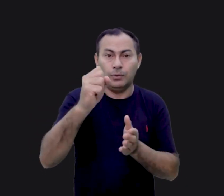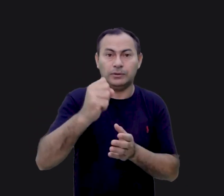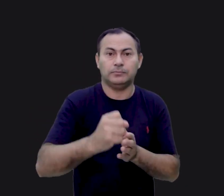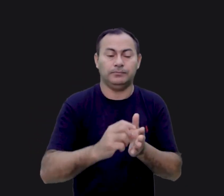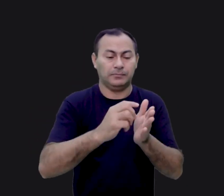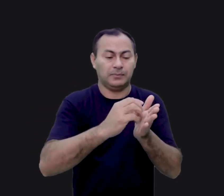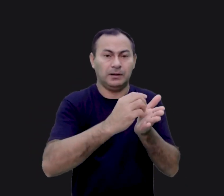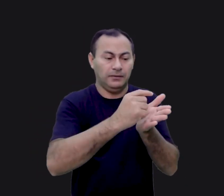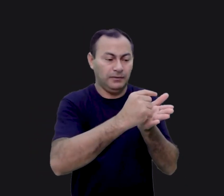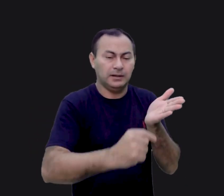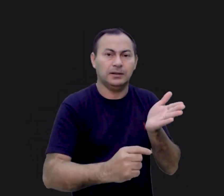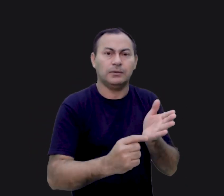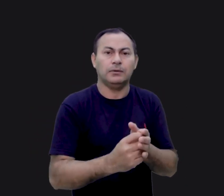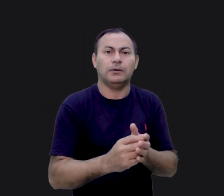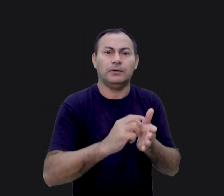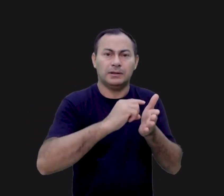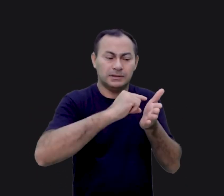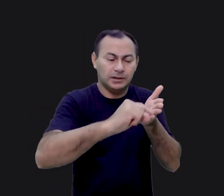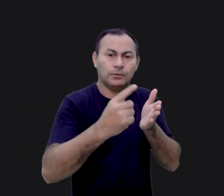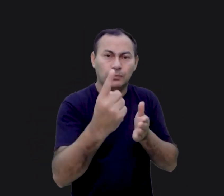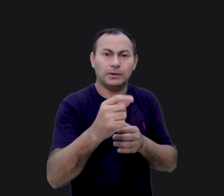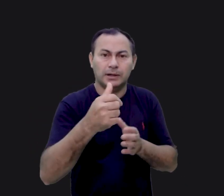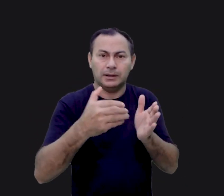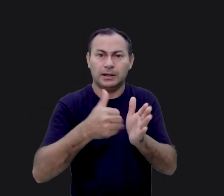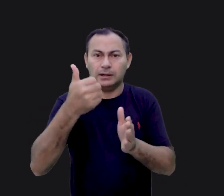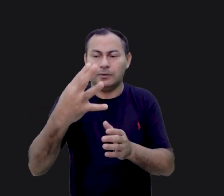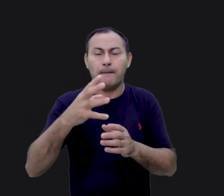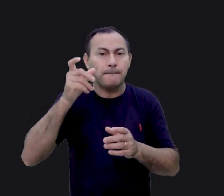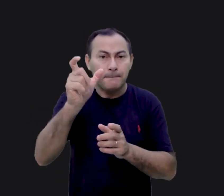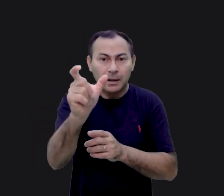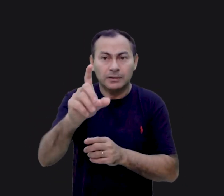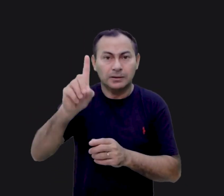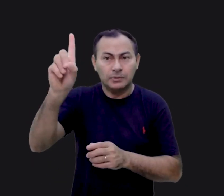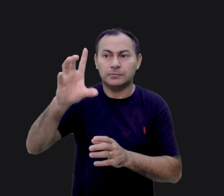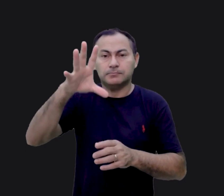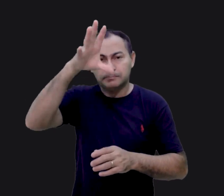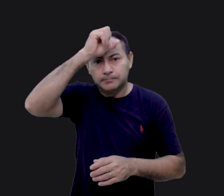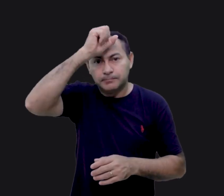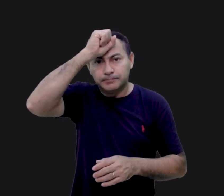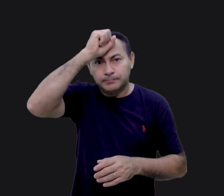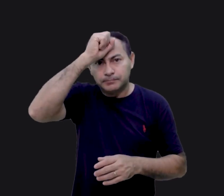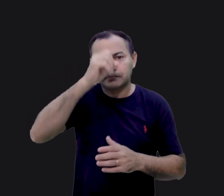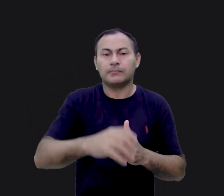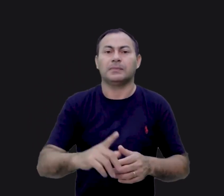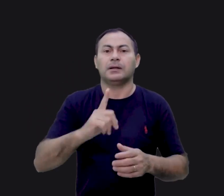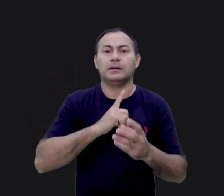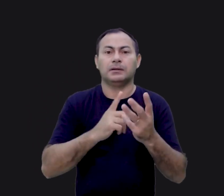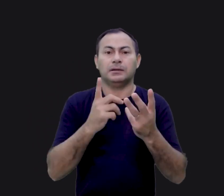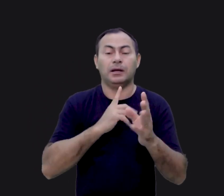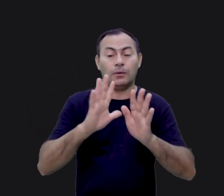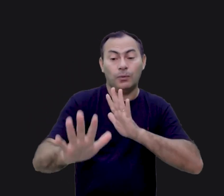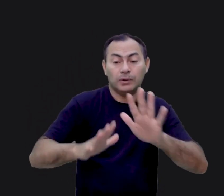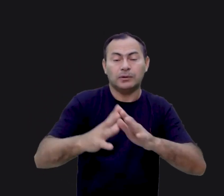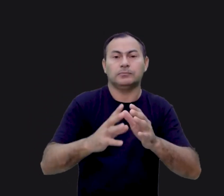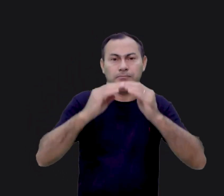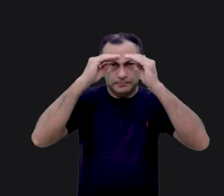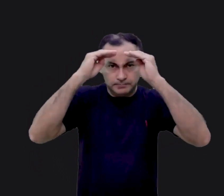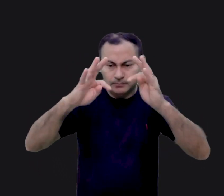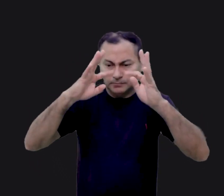8 Versículos 1 a 14 sobre a palavra de Deus e sobre como Nós aprendemos tereis muito cuidado em